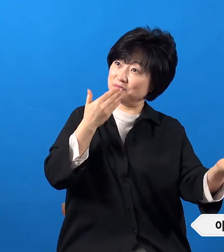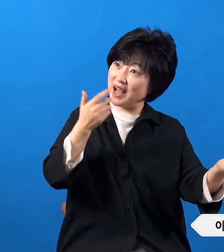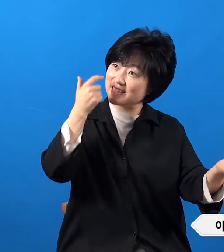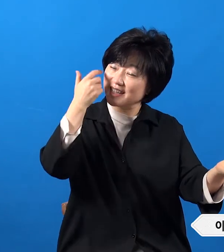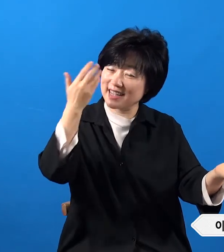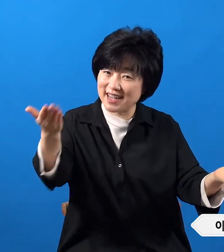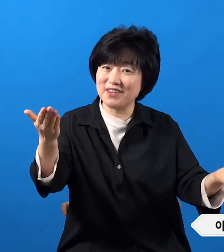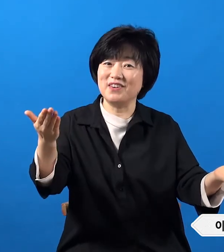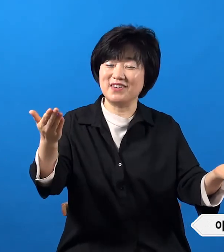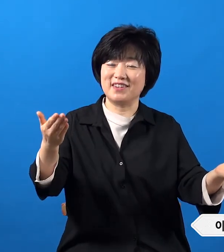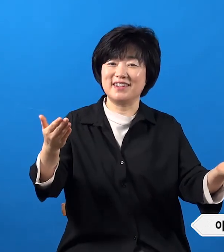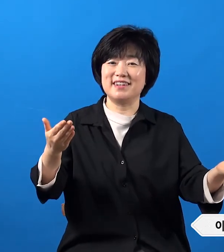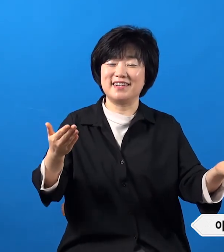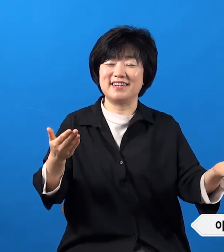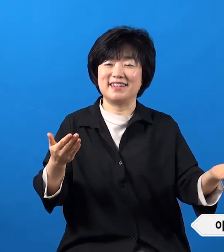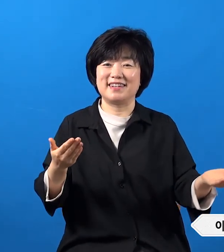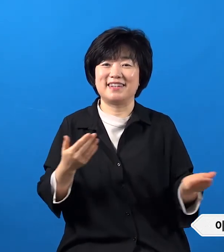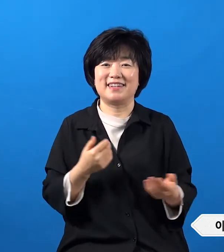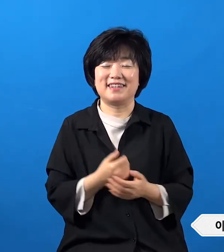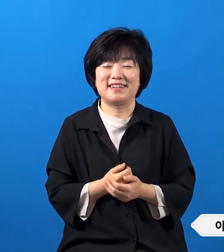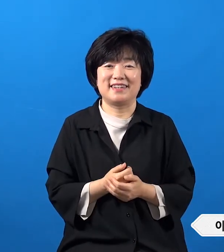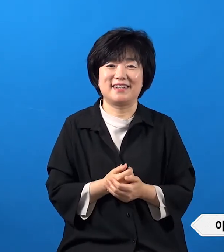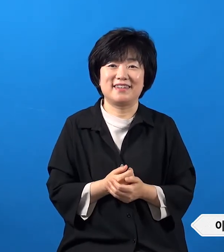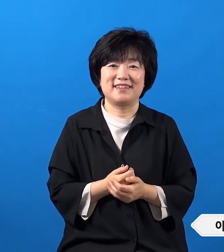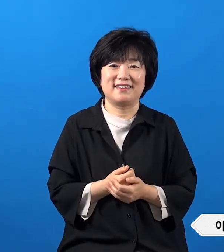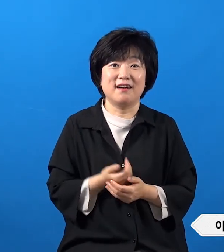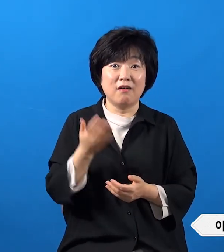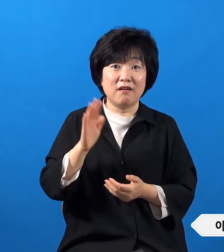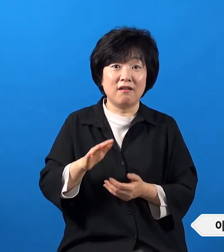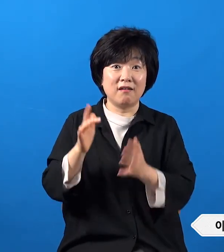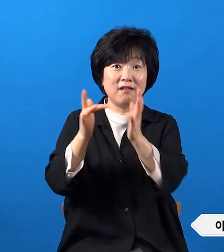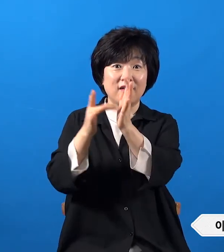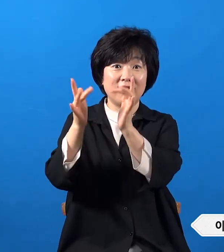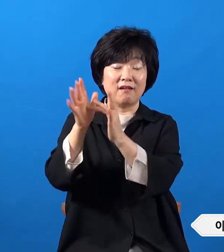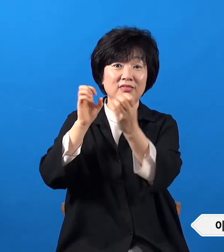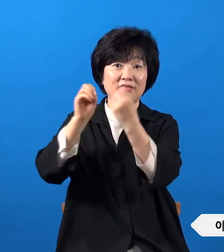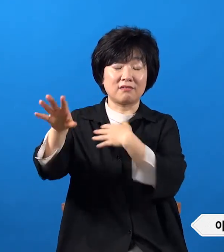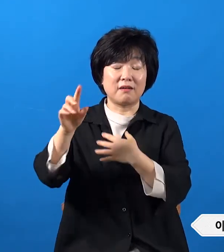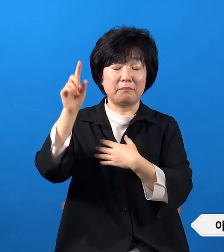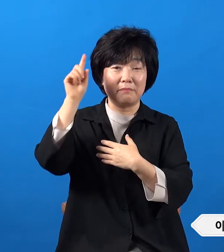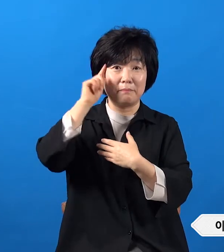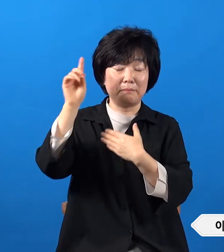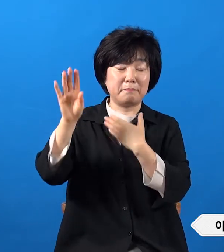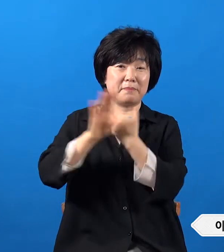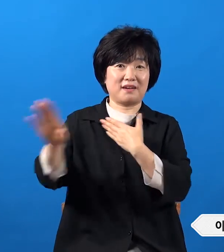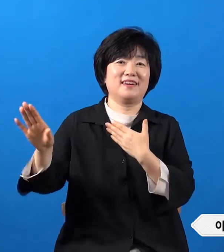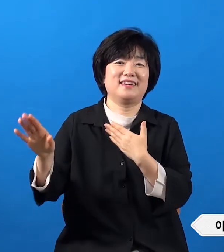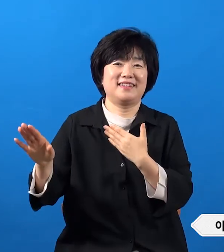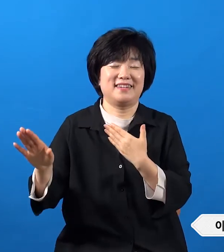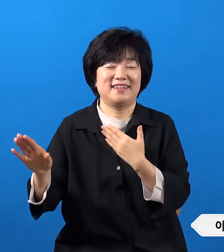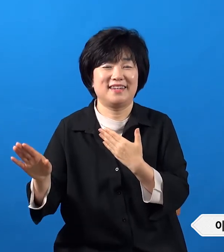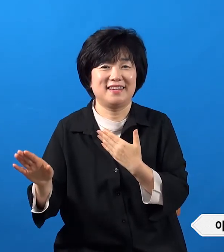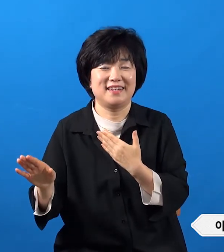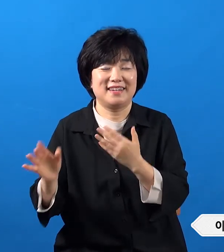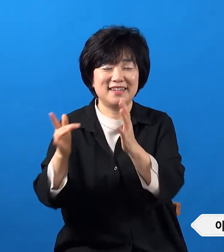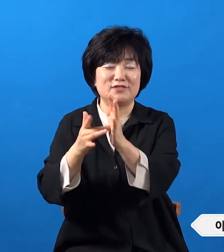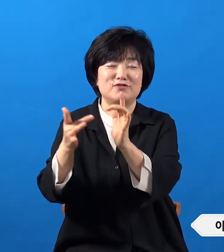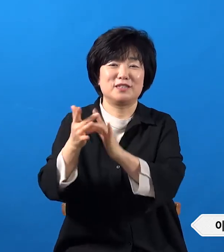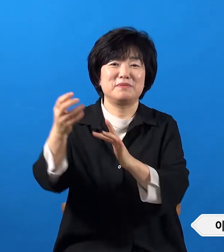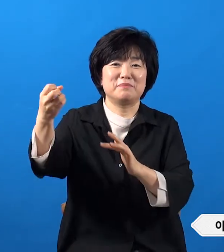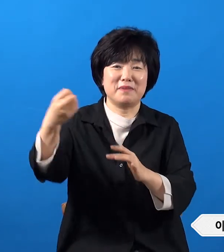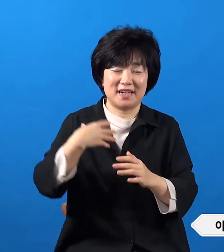이런 뜻으로 아마 베드로는 대답했을 거예요. 자, 그런데 뜻밖의 예수님은 본문 22절에서